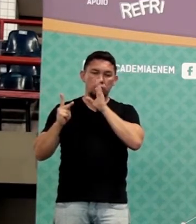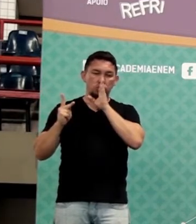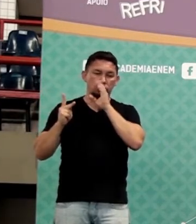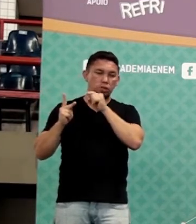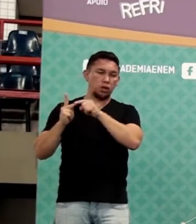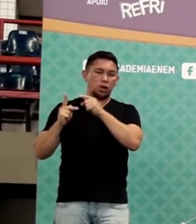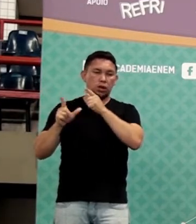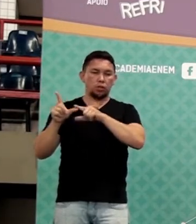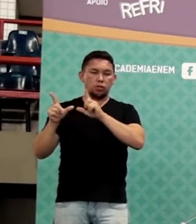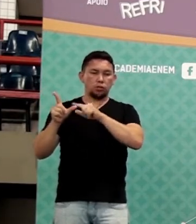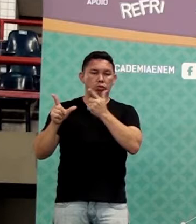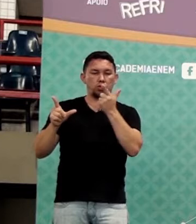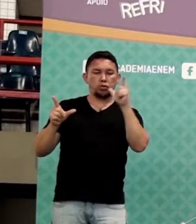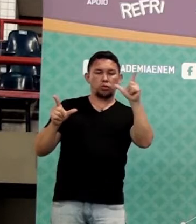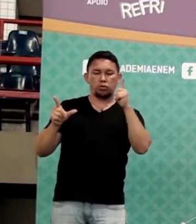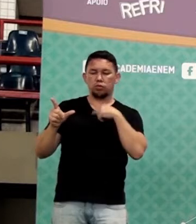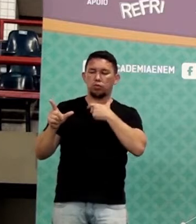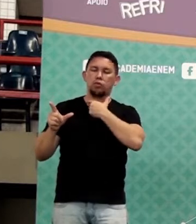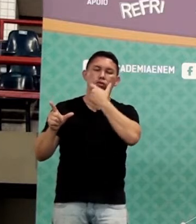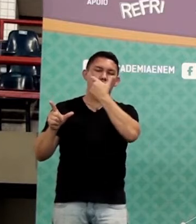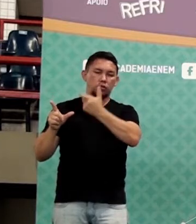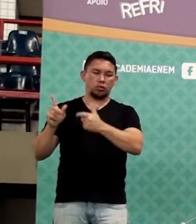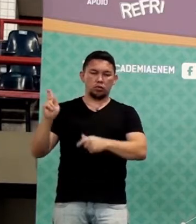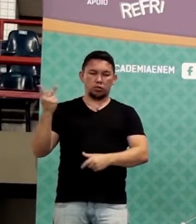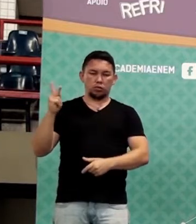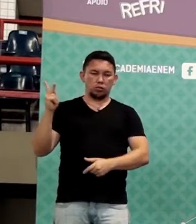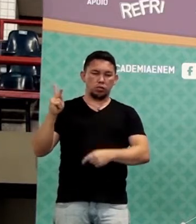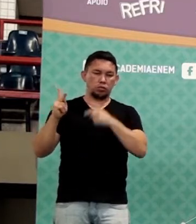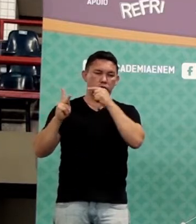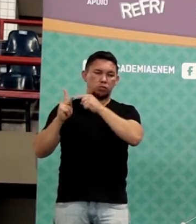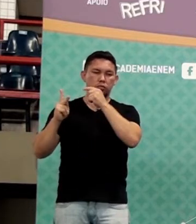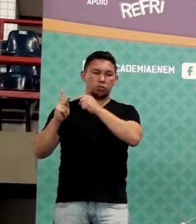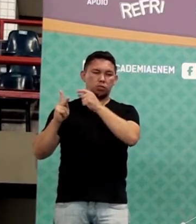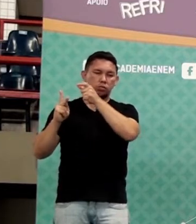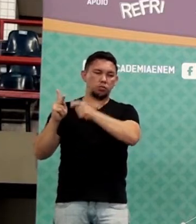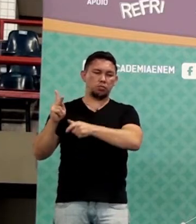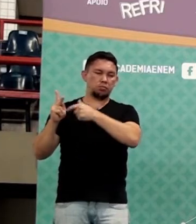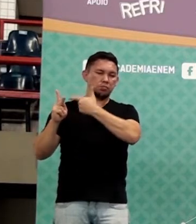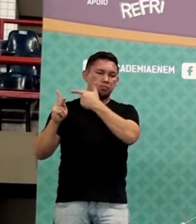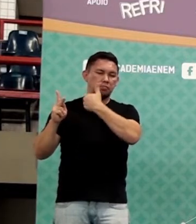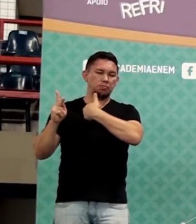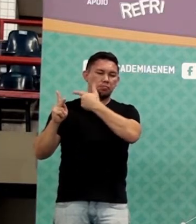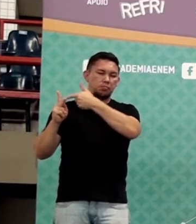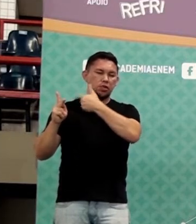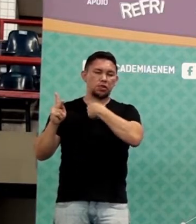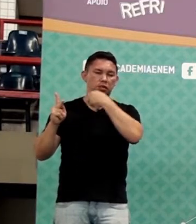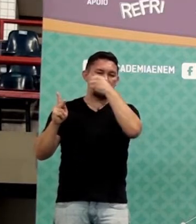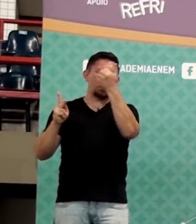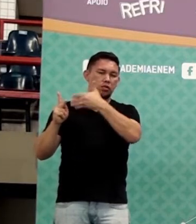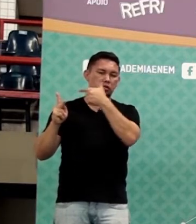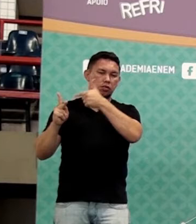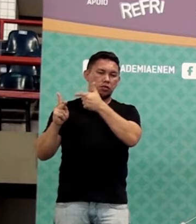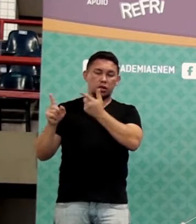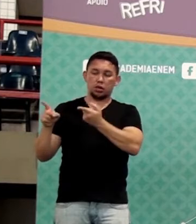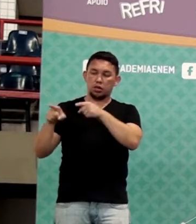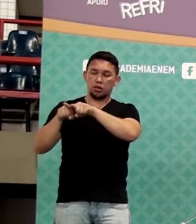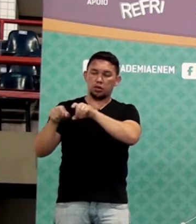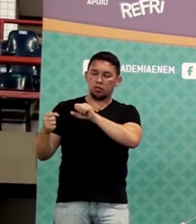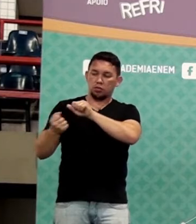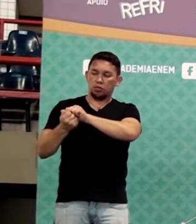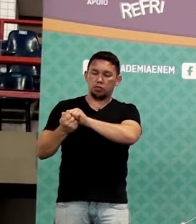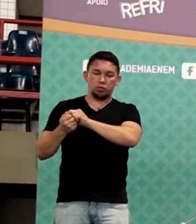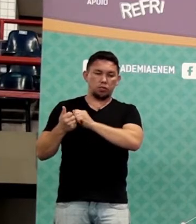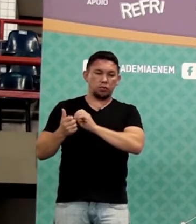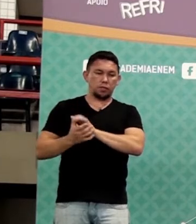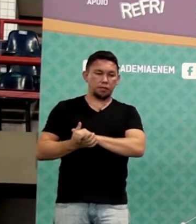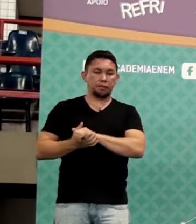de outra letra. Ou seja, o H é uma letra sem personalidade. Então ele está sempre se segurando a alguém.